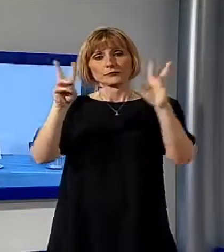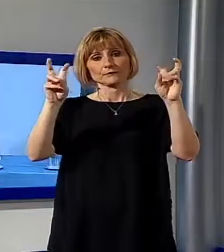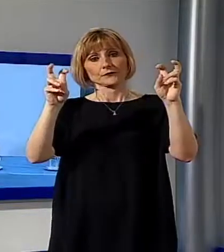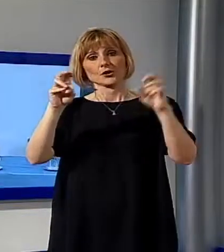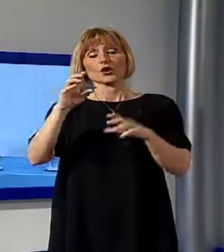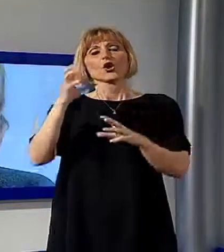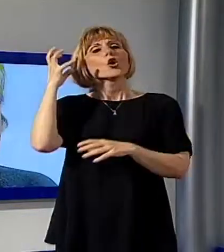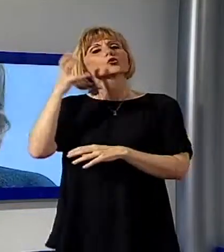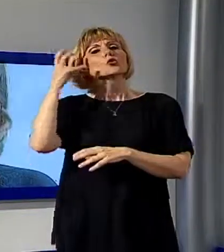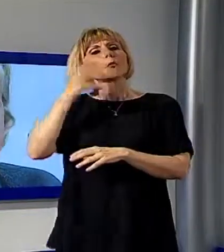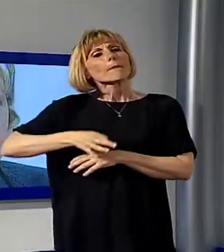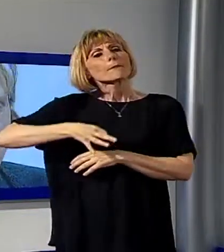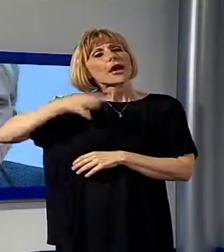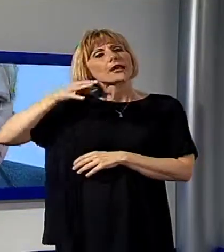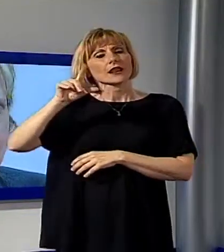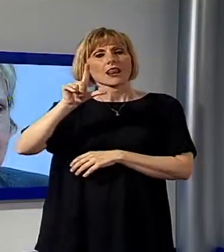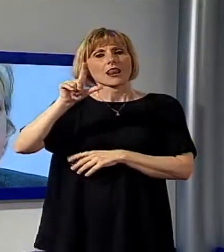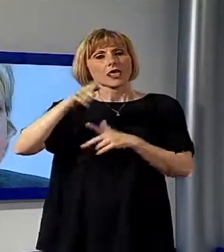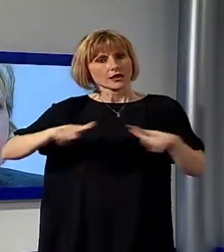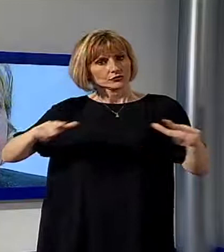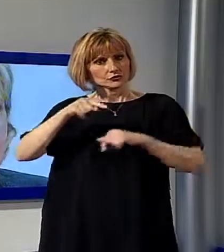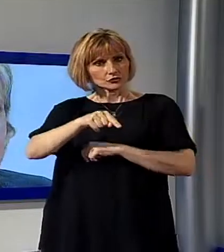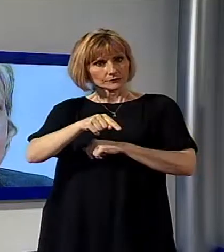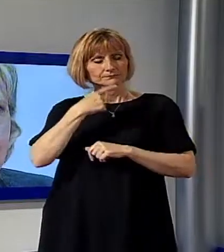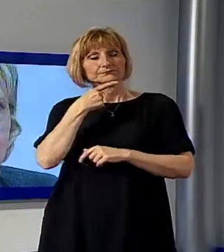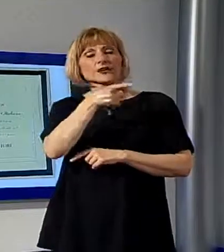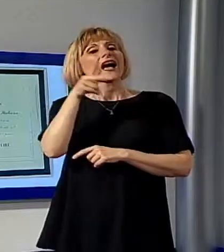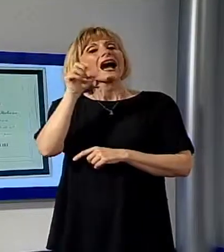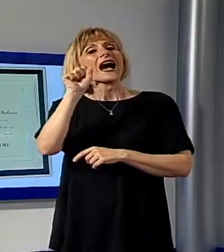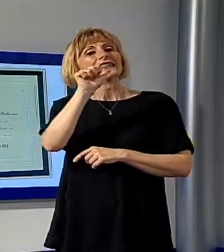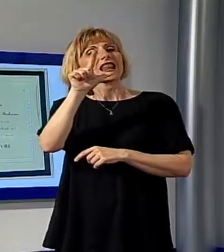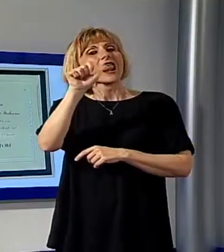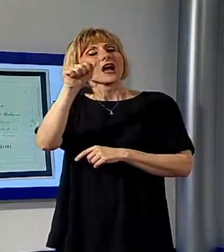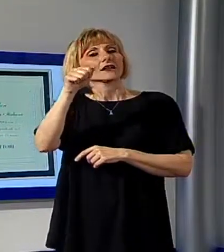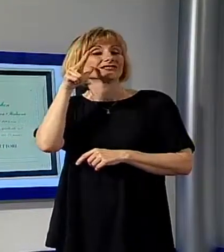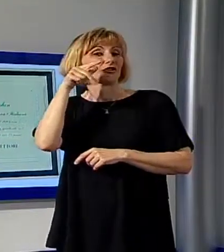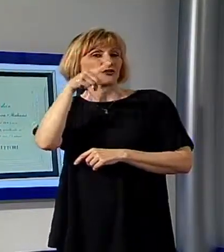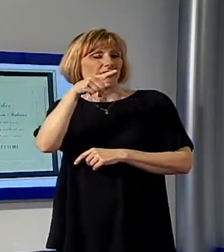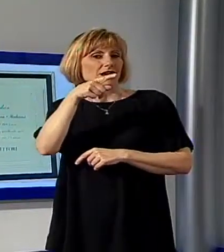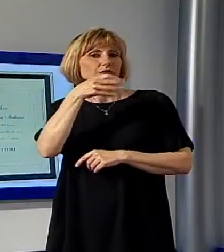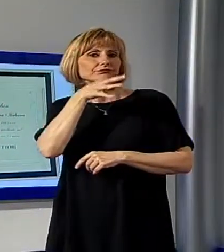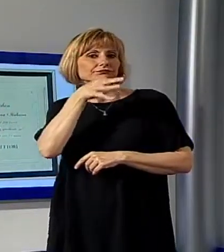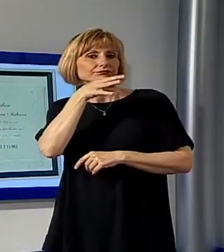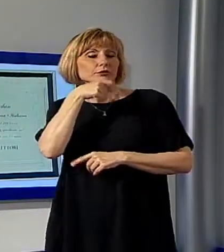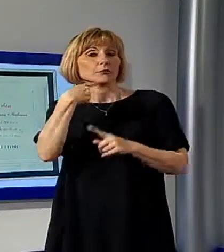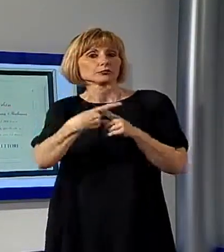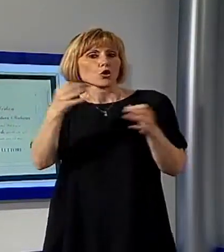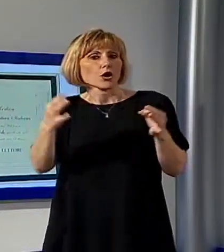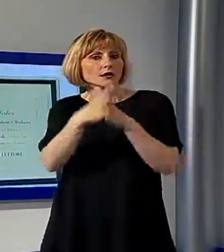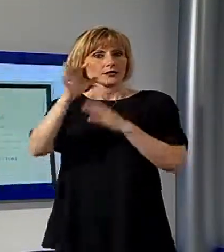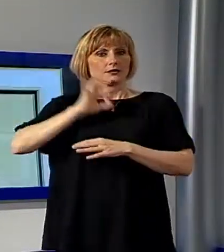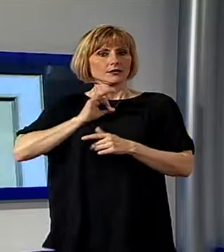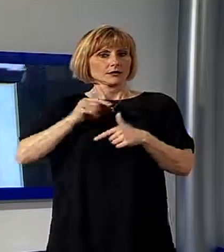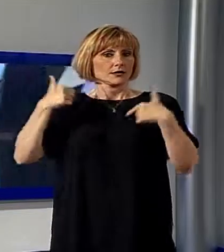delle perle di legno. Nell'ambito della presentazione Antonia Arslan è stata premiata dal club per il romanzo